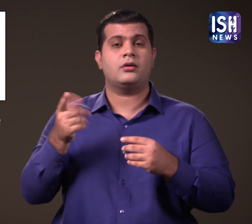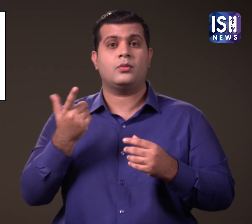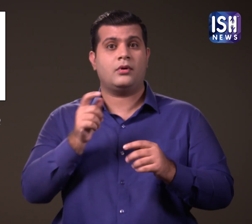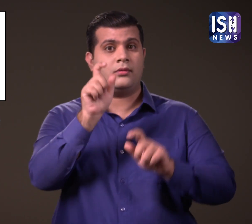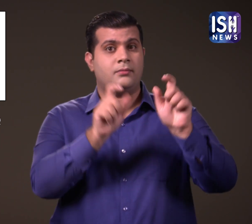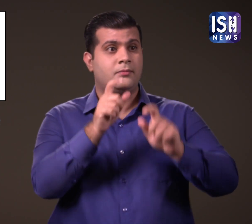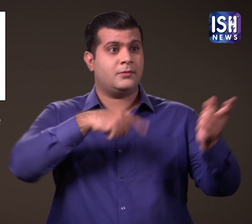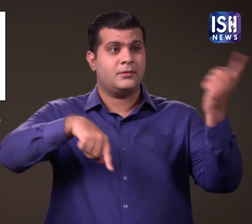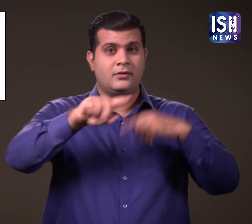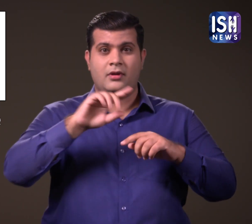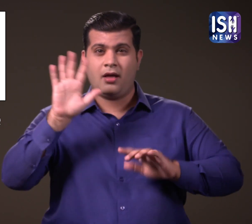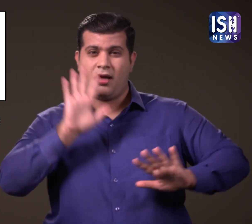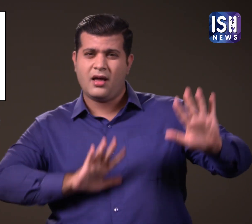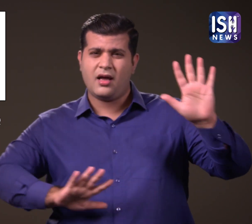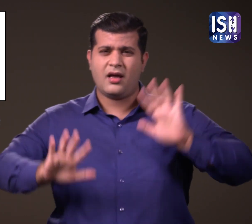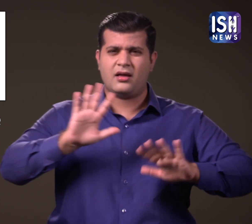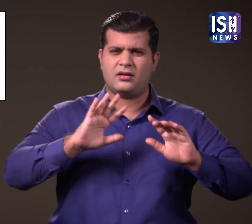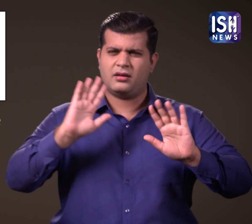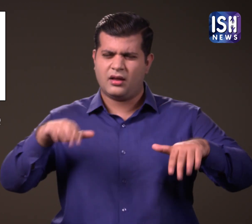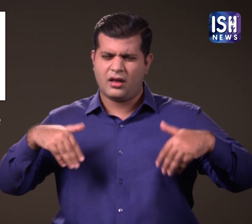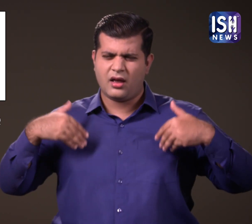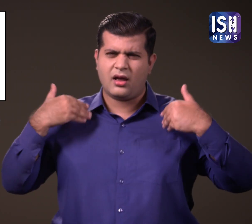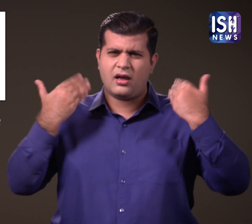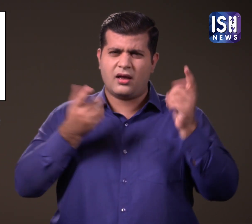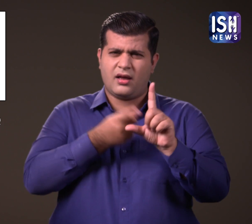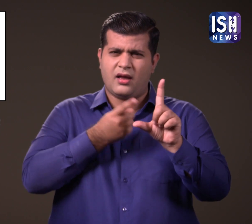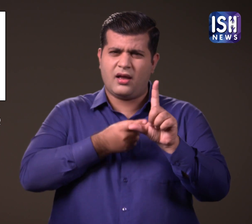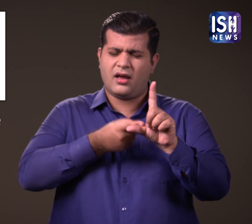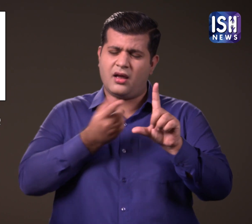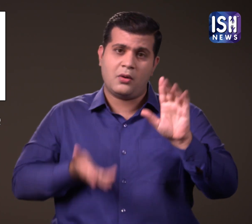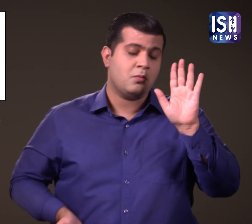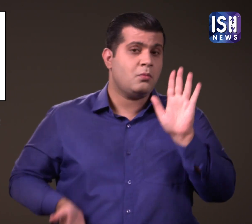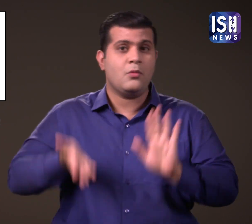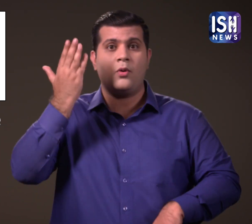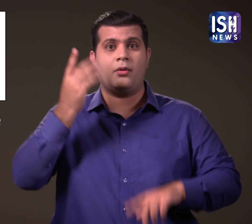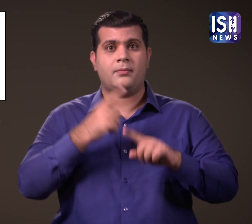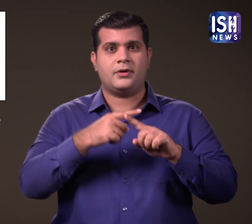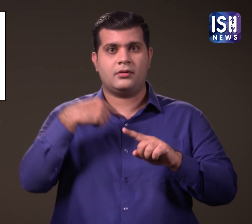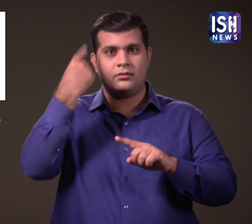है।